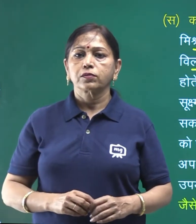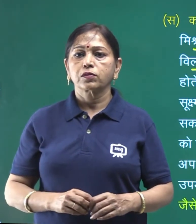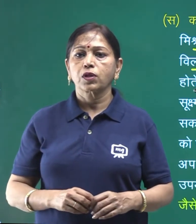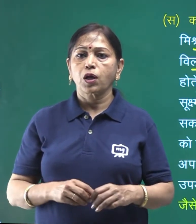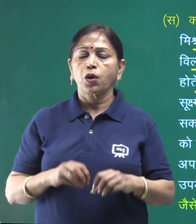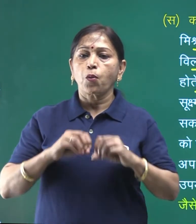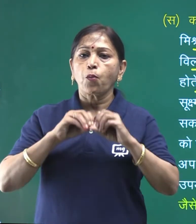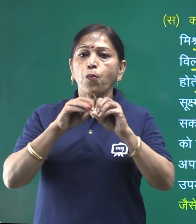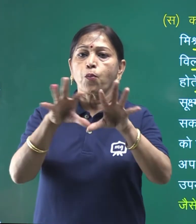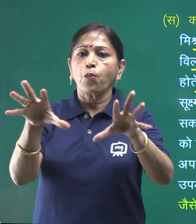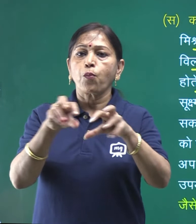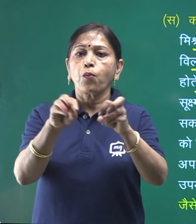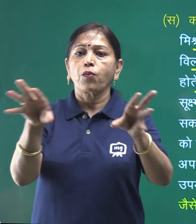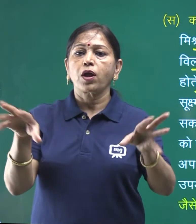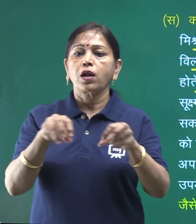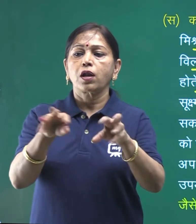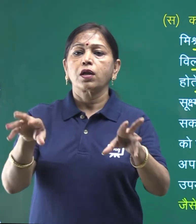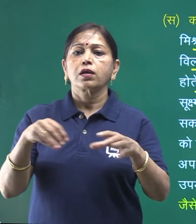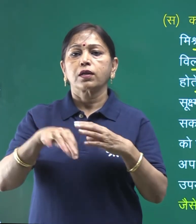फैले होते हैं।